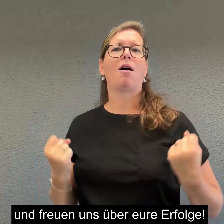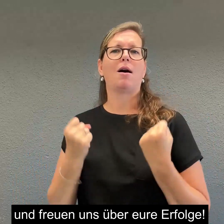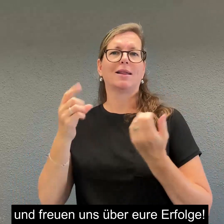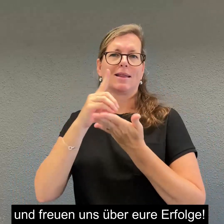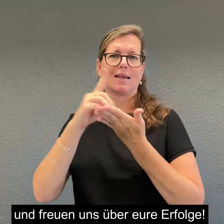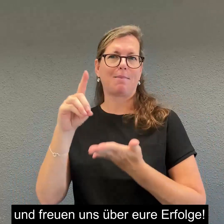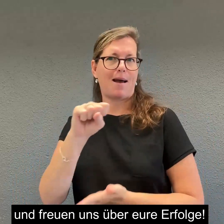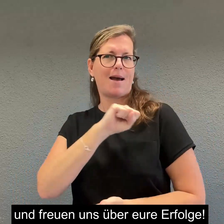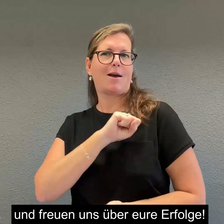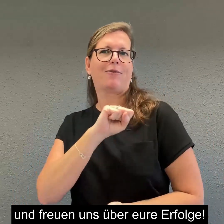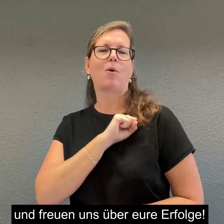Erfolge.